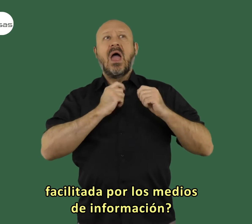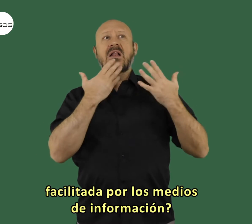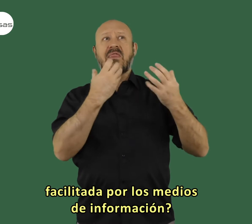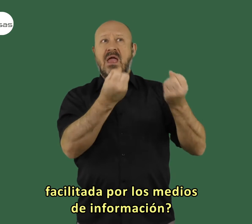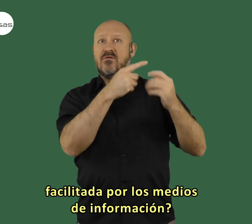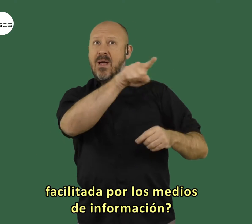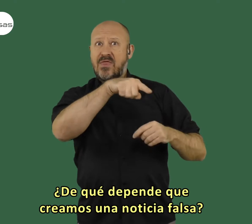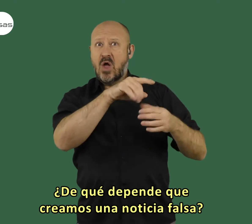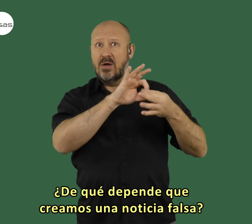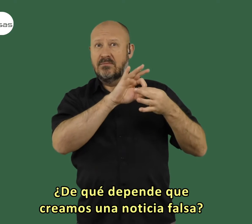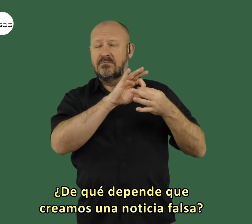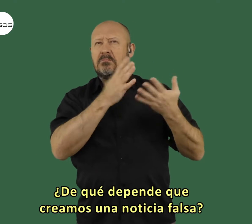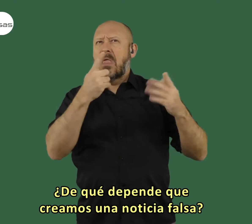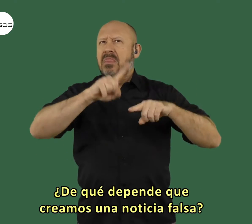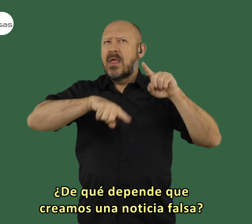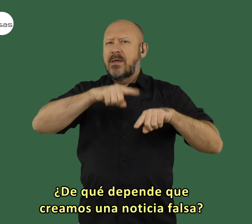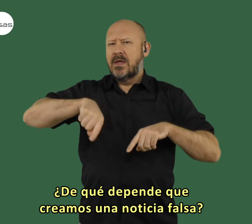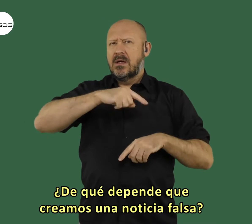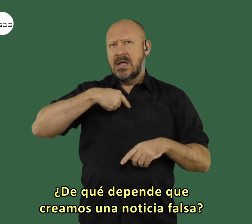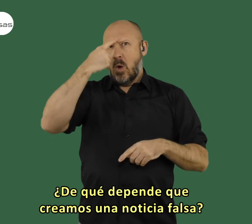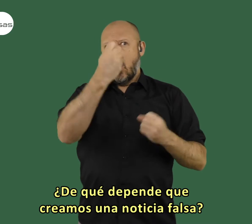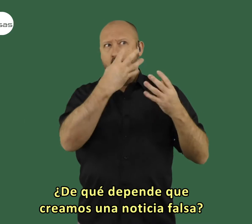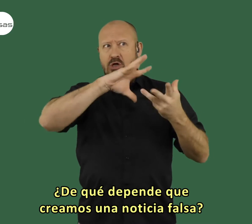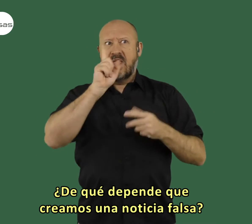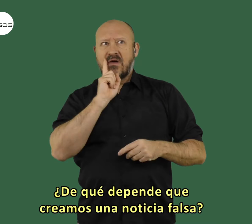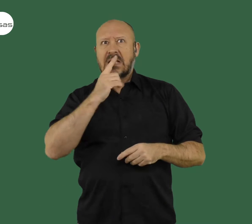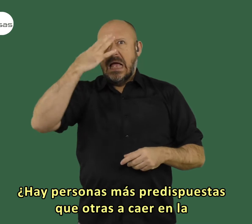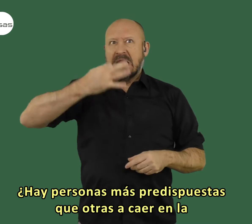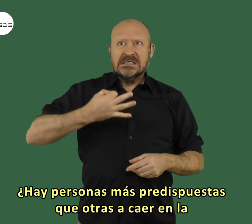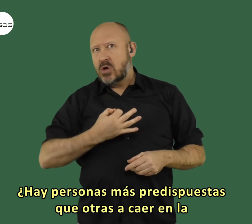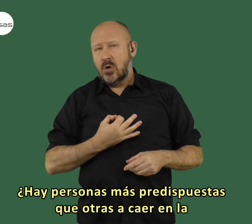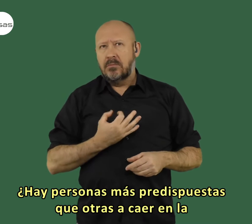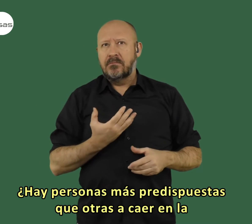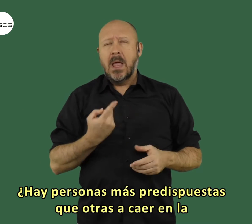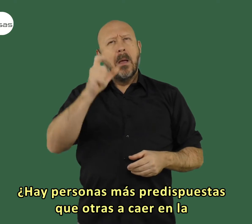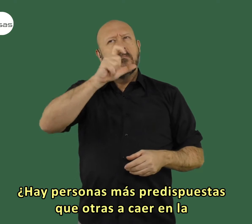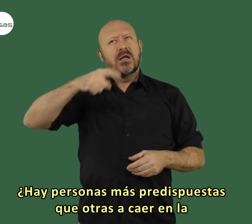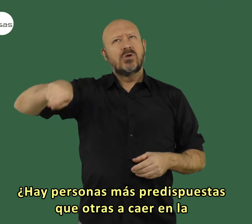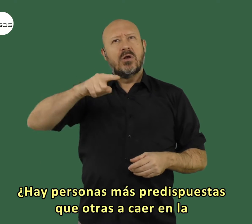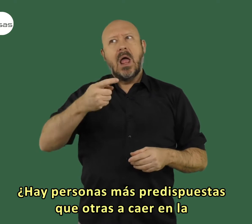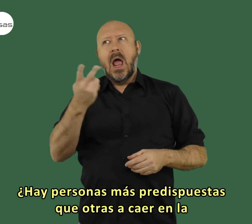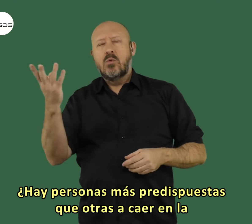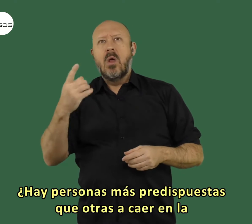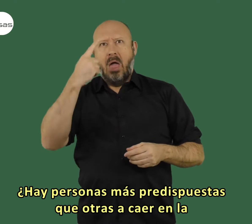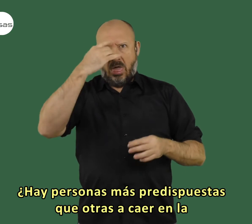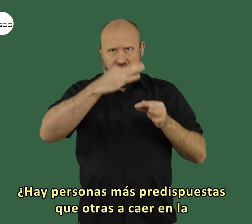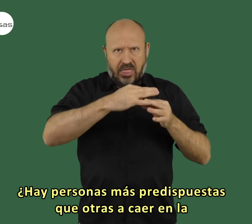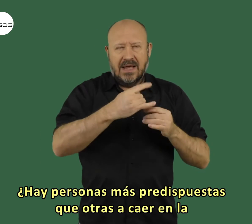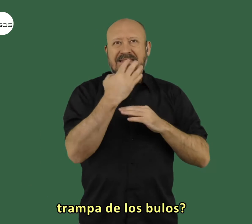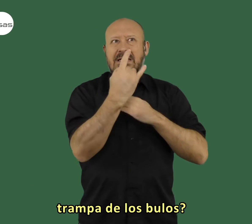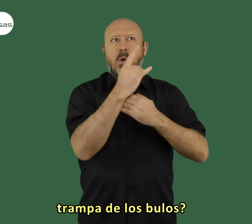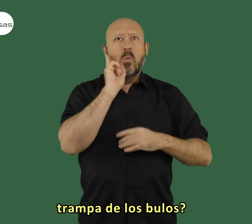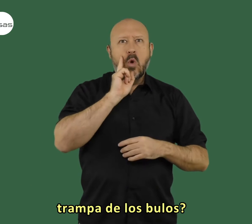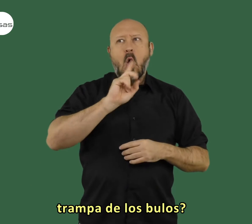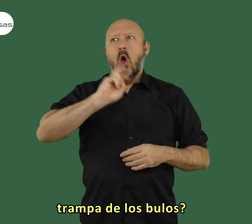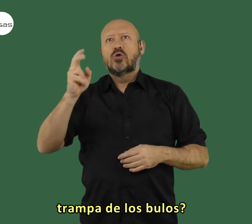por los medios de información? ¿De qué depende que creamos una noticia falsa? ¿Hay personas más predispuestas que otras a caer en